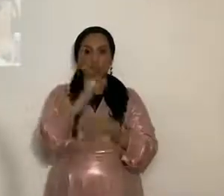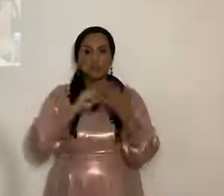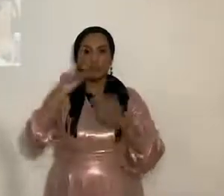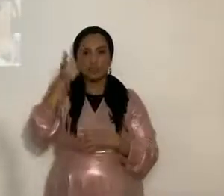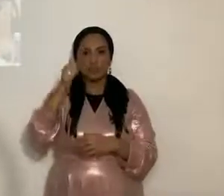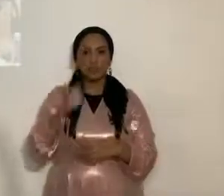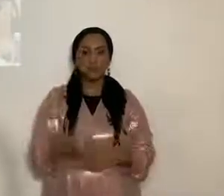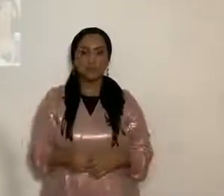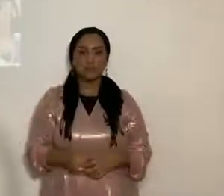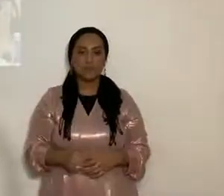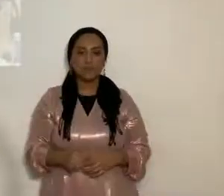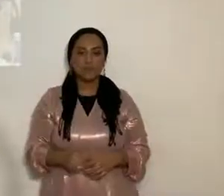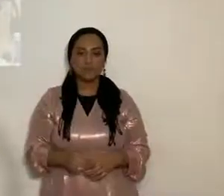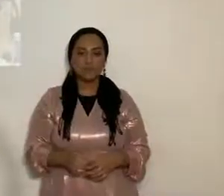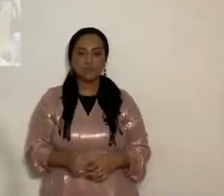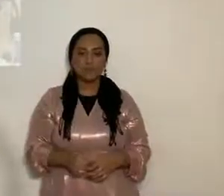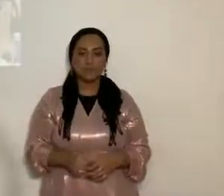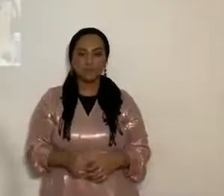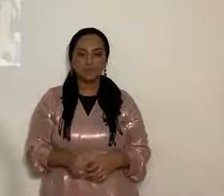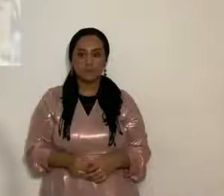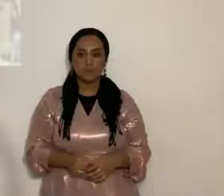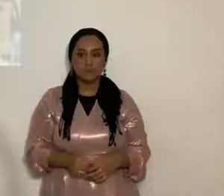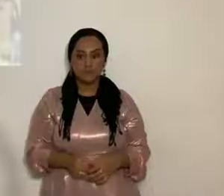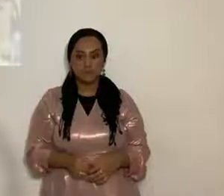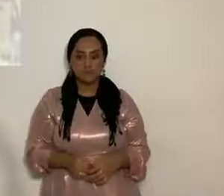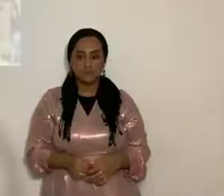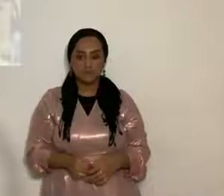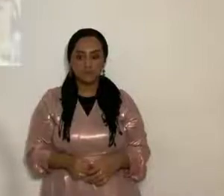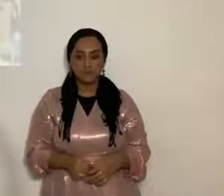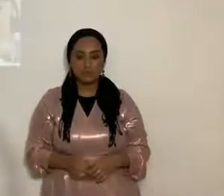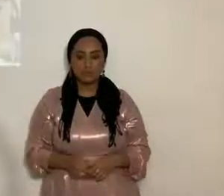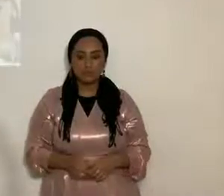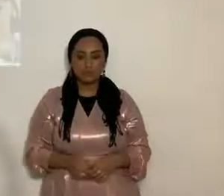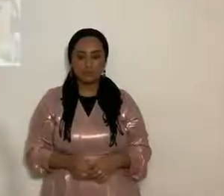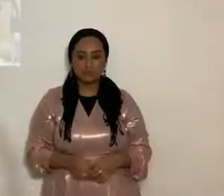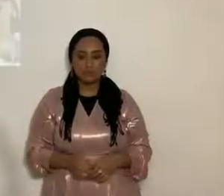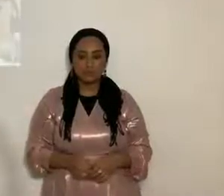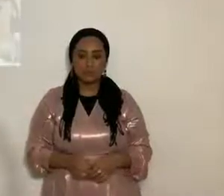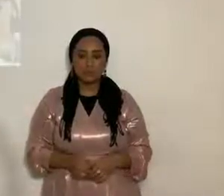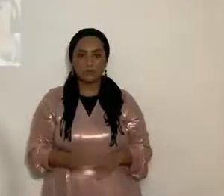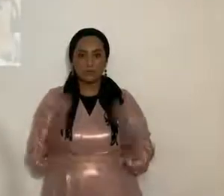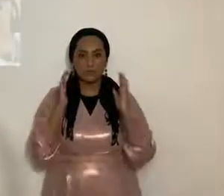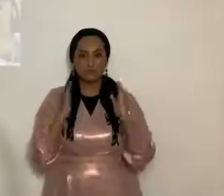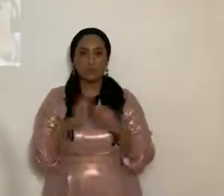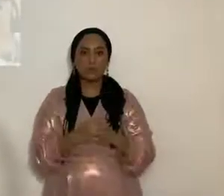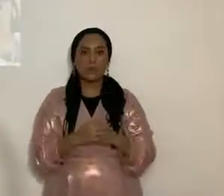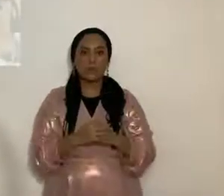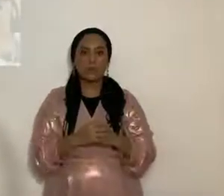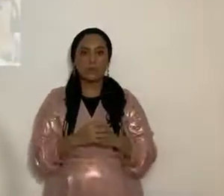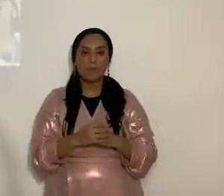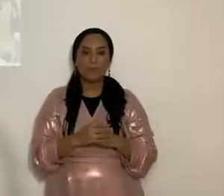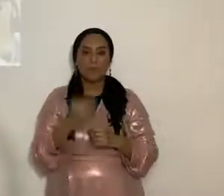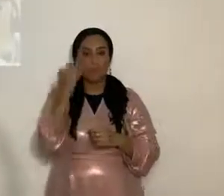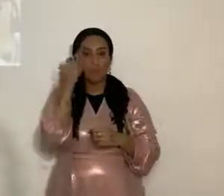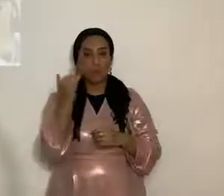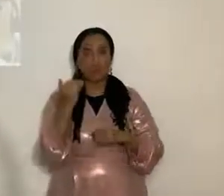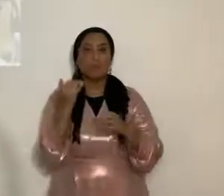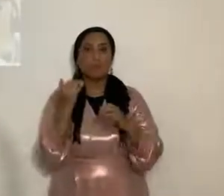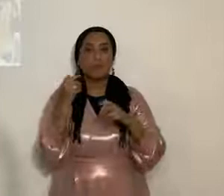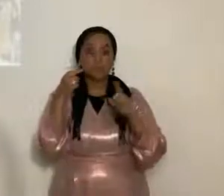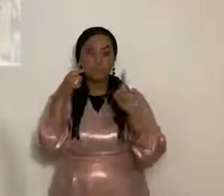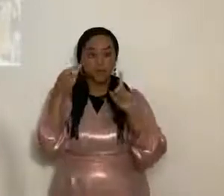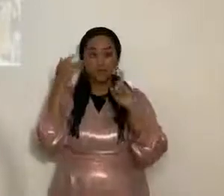amados Sahim. Vamos para allá. Vamos a poner atención. Estos por qué son los que llevan a